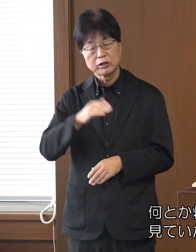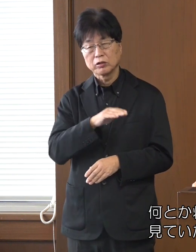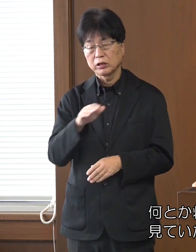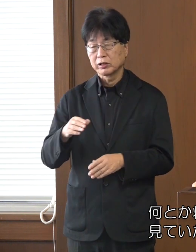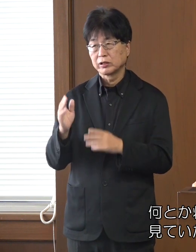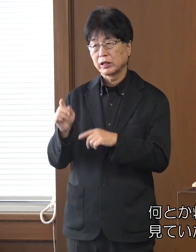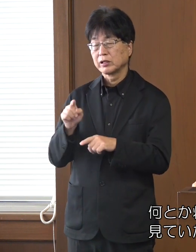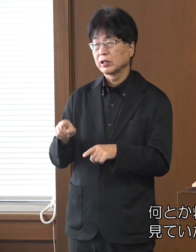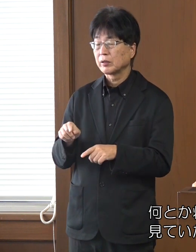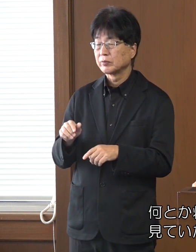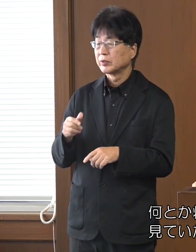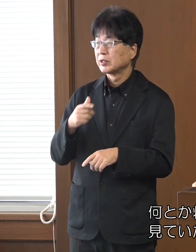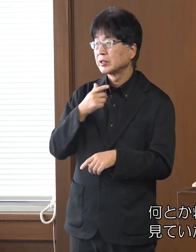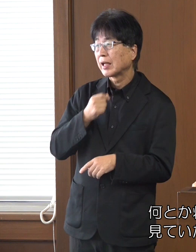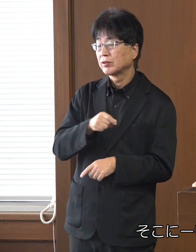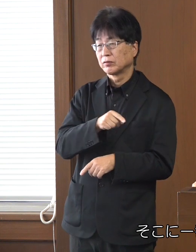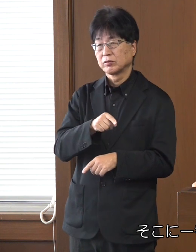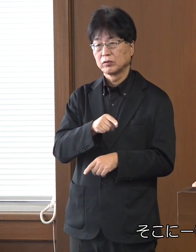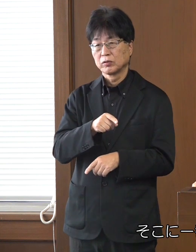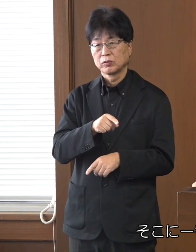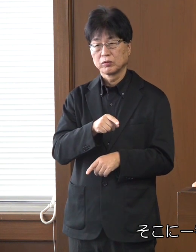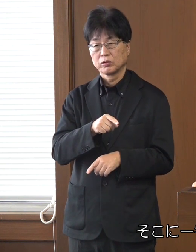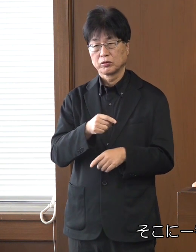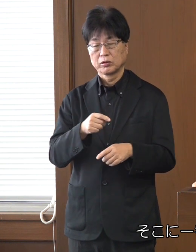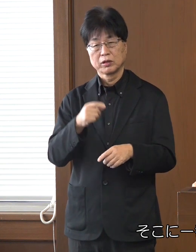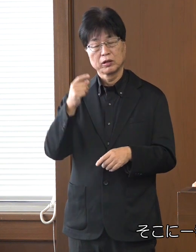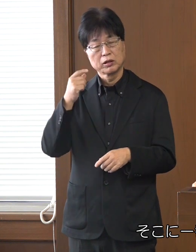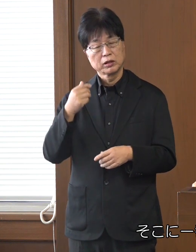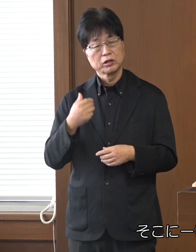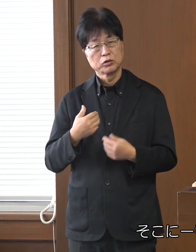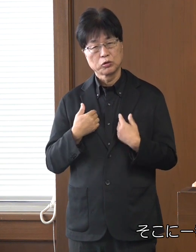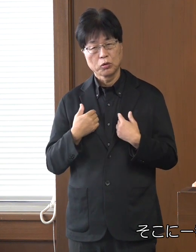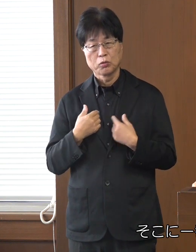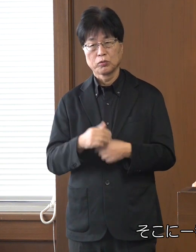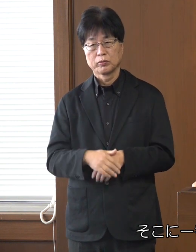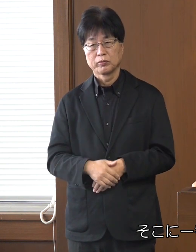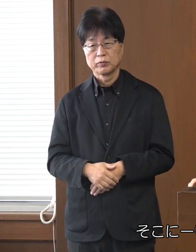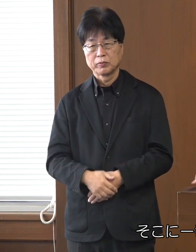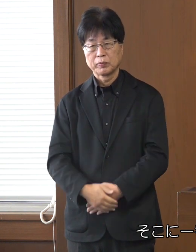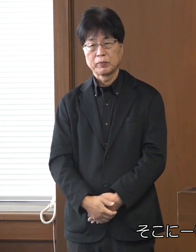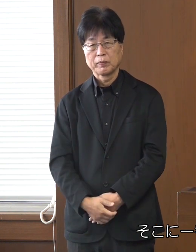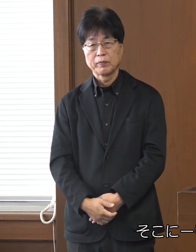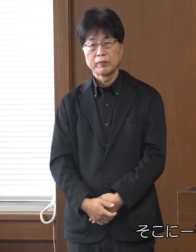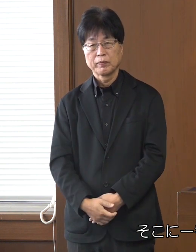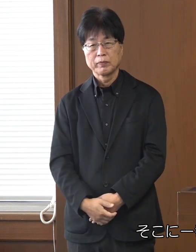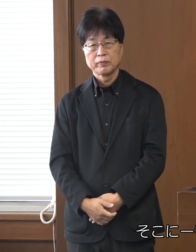にしないと、そこに一番私は危惧を感じます